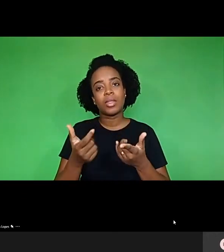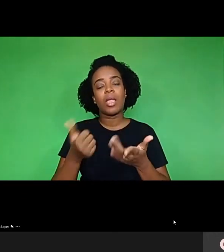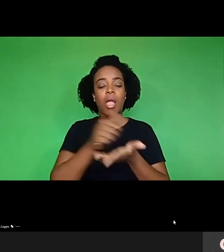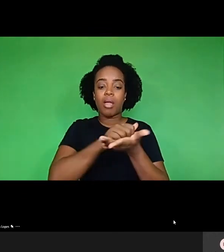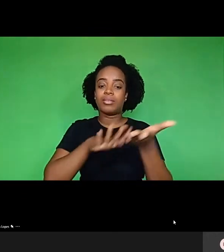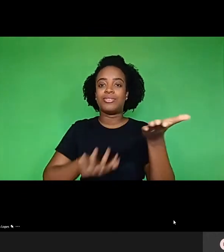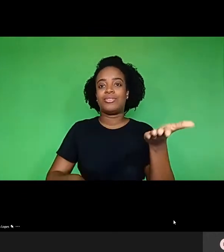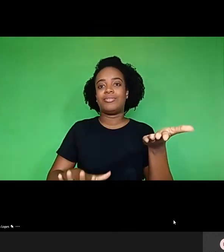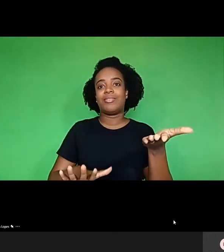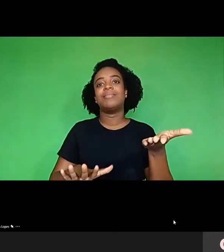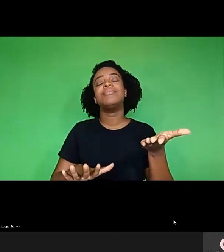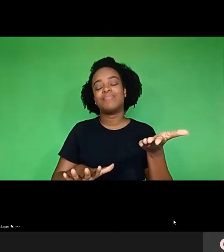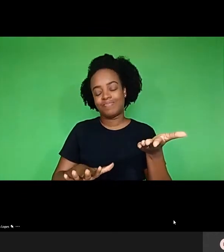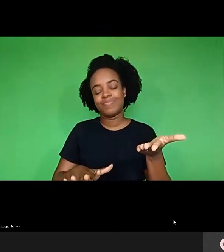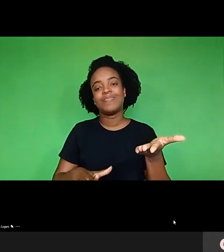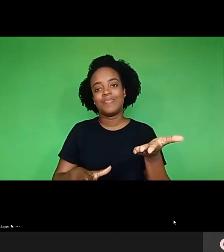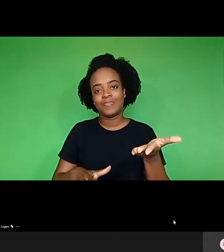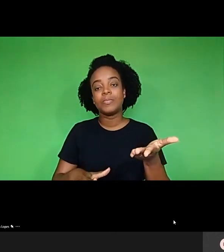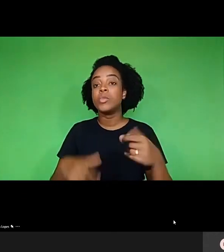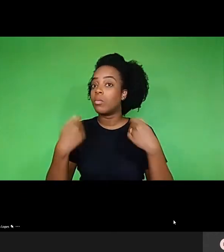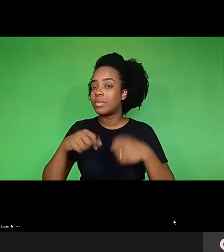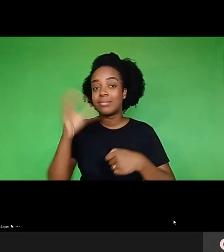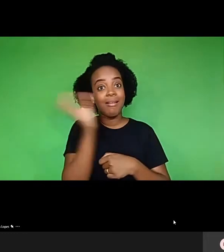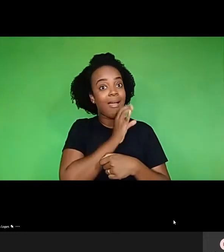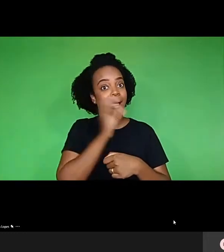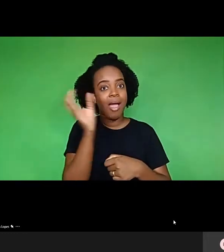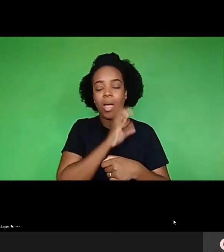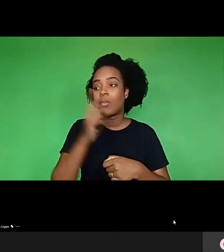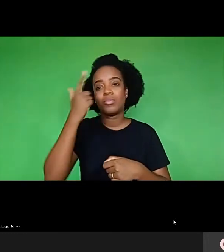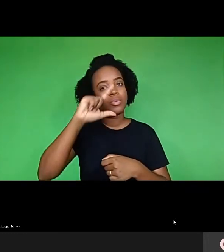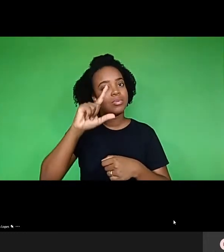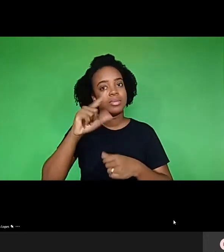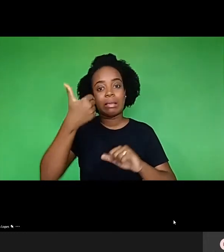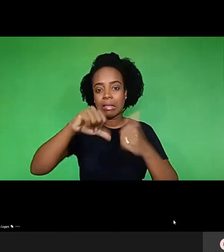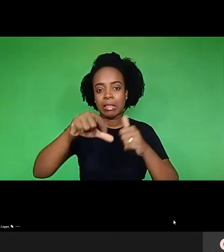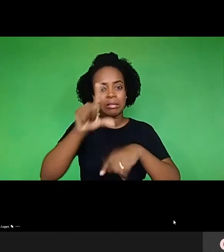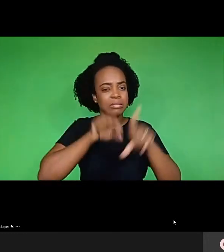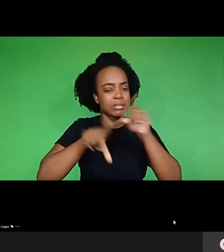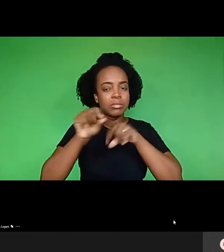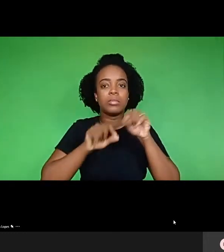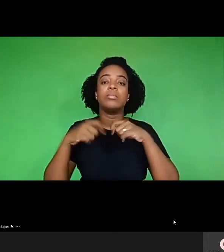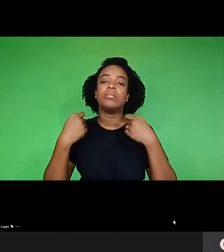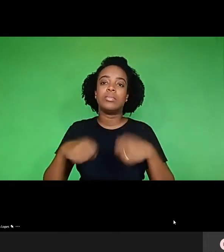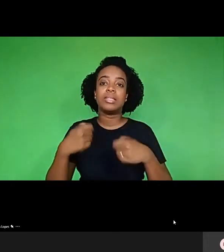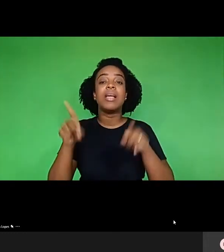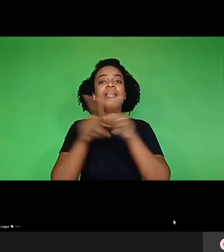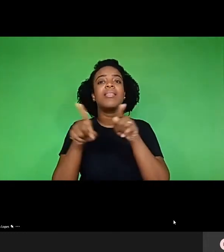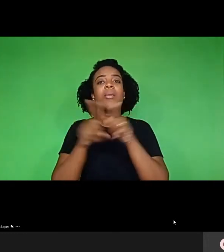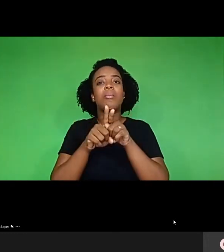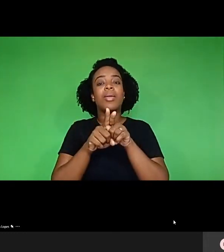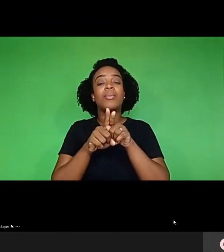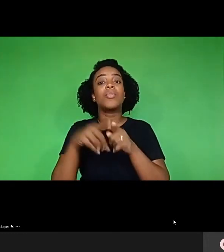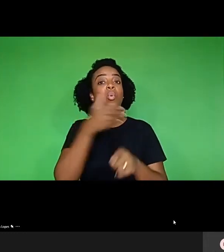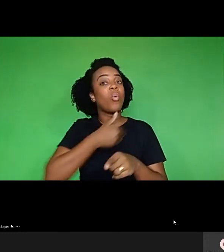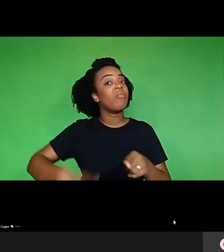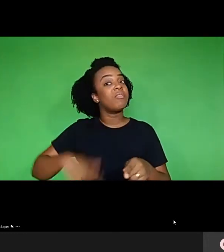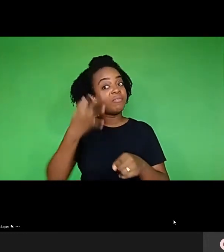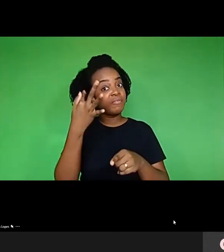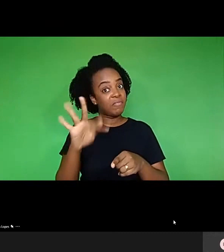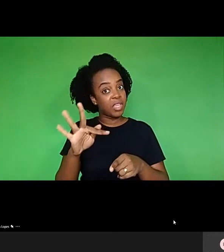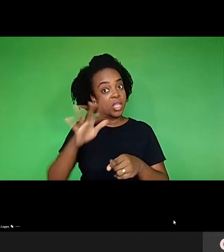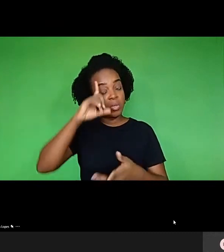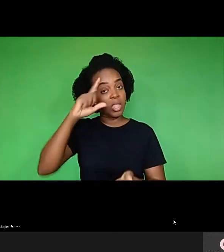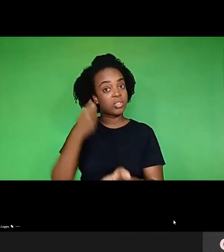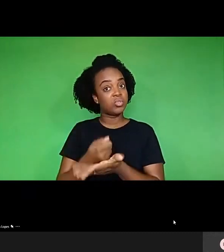atividades. E, além disso, a gente tem um prazo, né? Enquanto instituição do governo federal, a gente tem um prazo que a gente